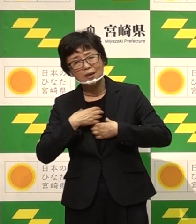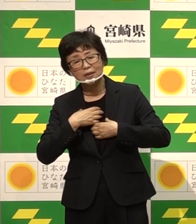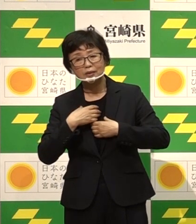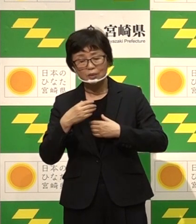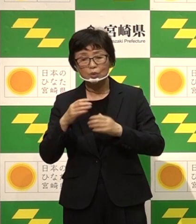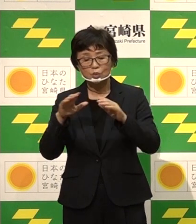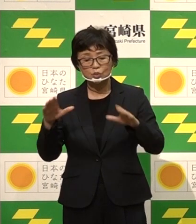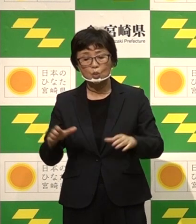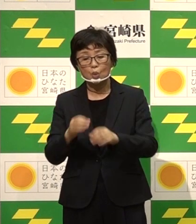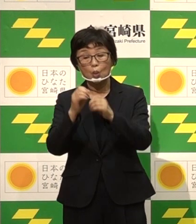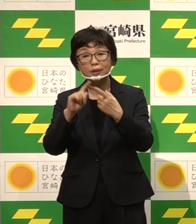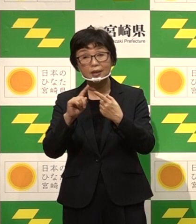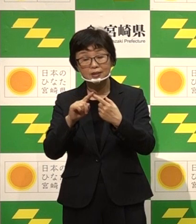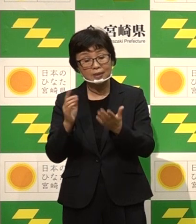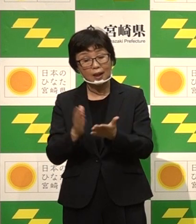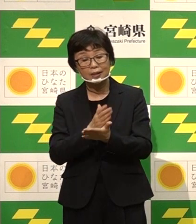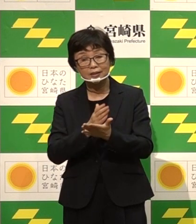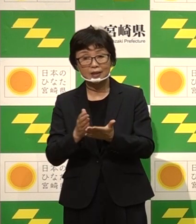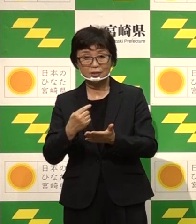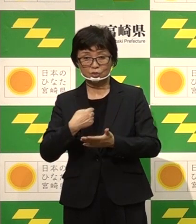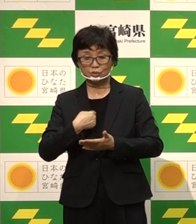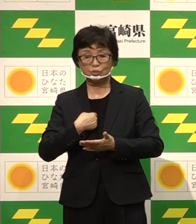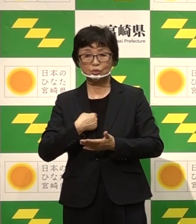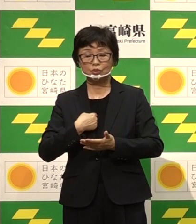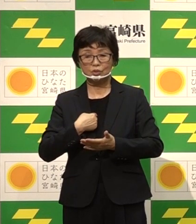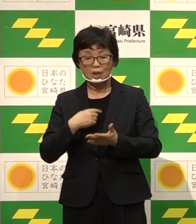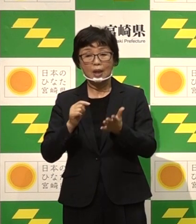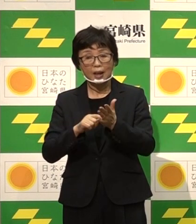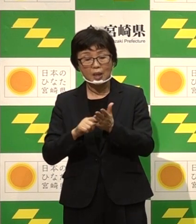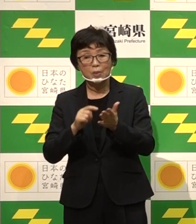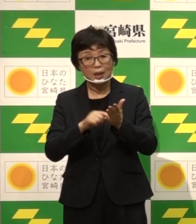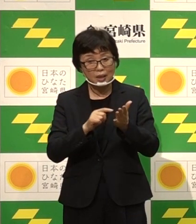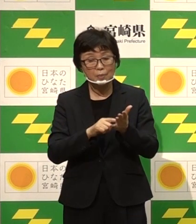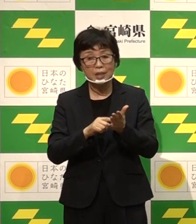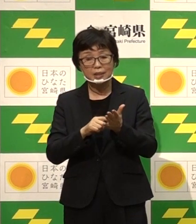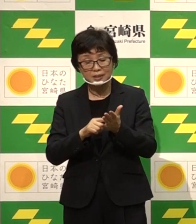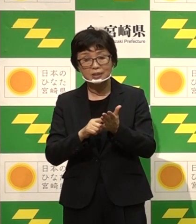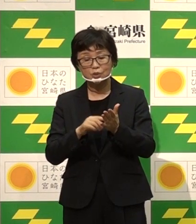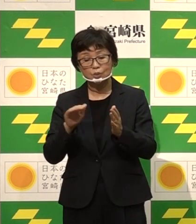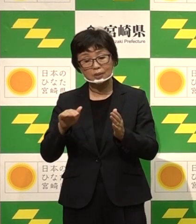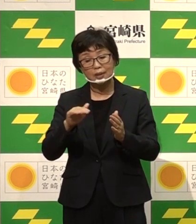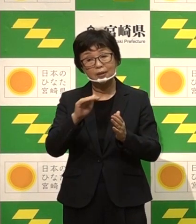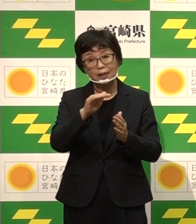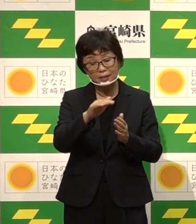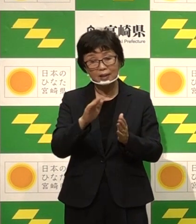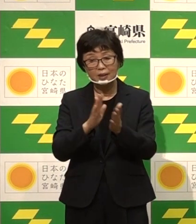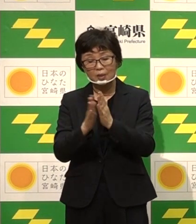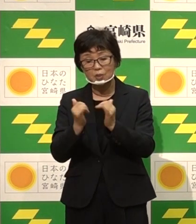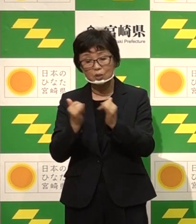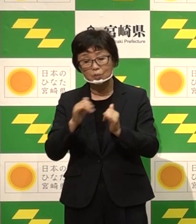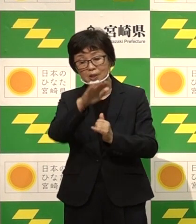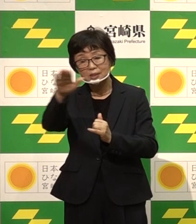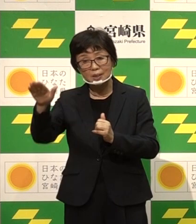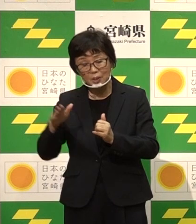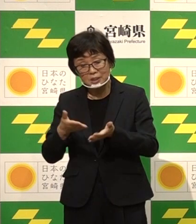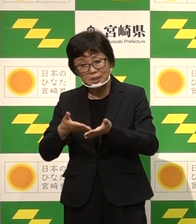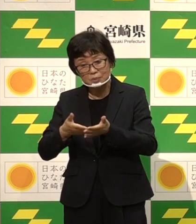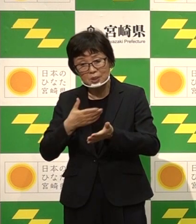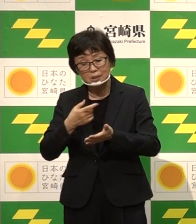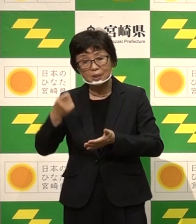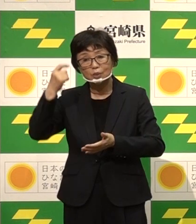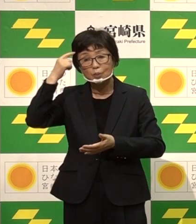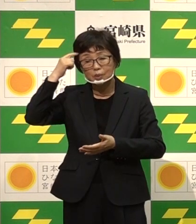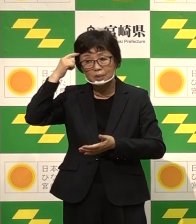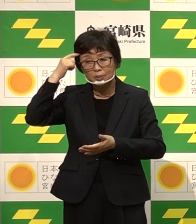のを総合的に判断をする中で、これも早め早めの段階でそれは県民の皆様にご説明をしていきたいと考えています。